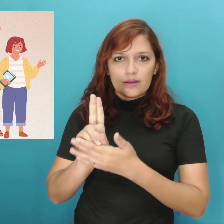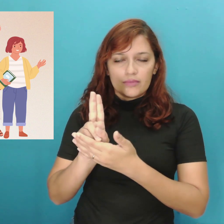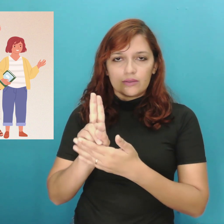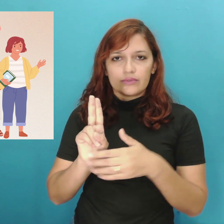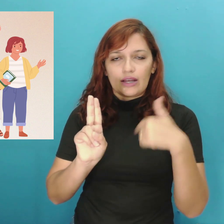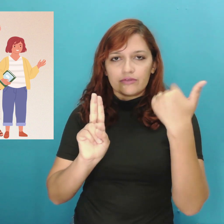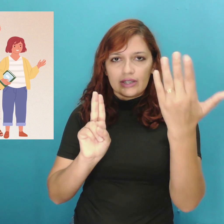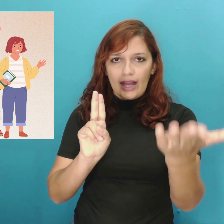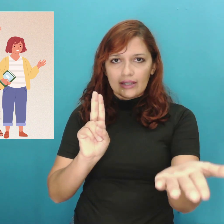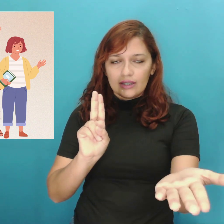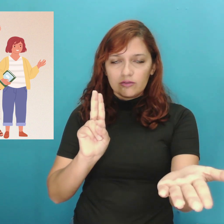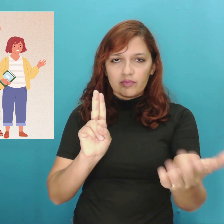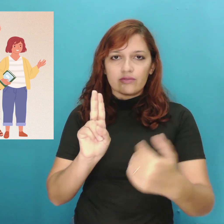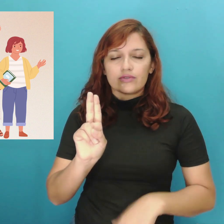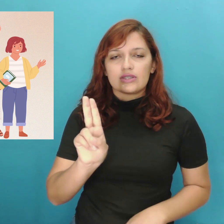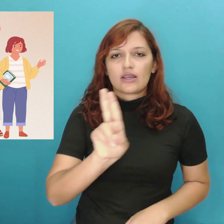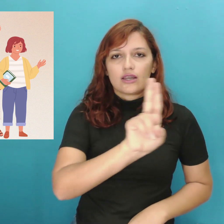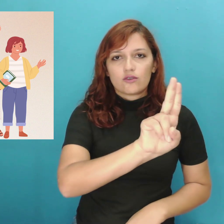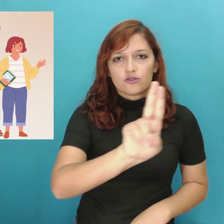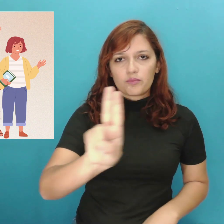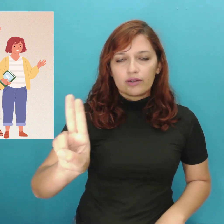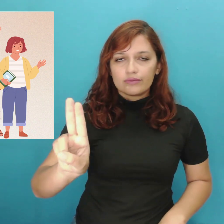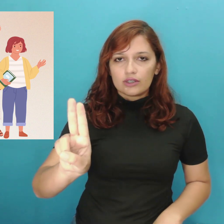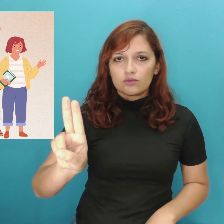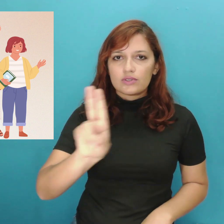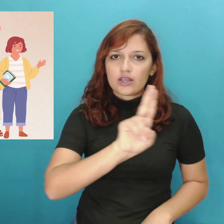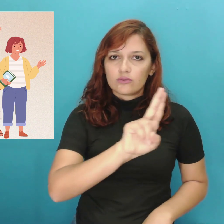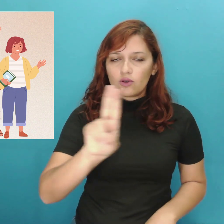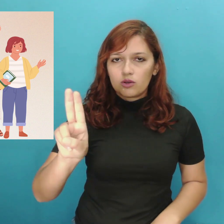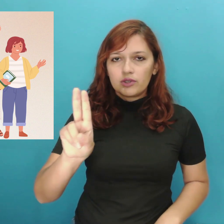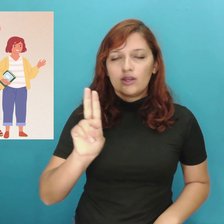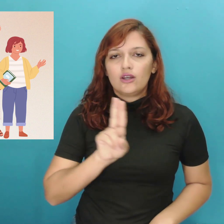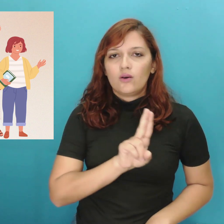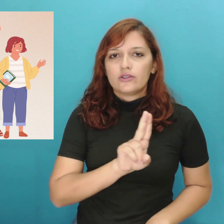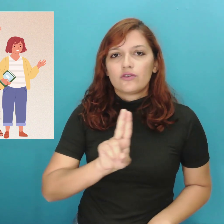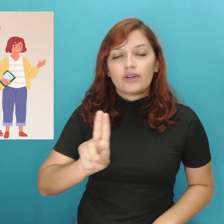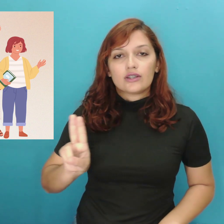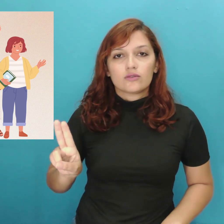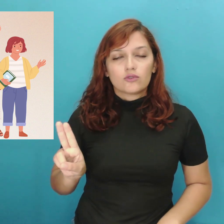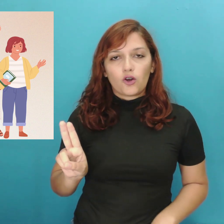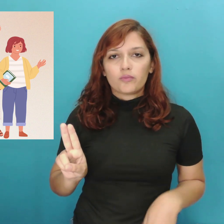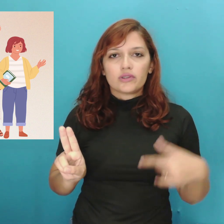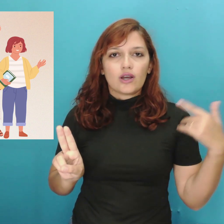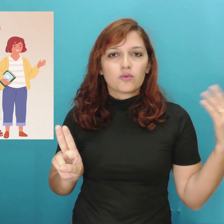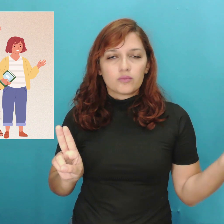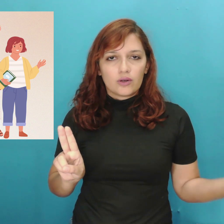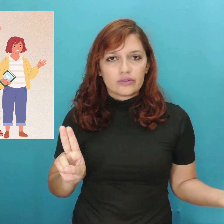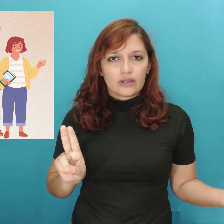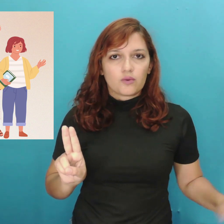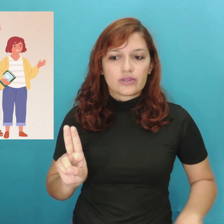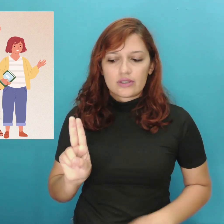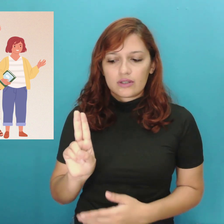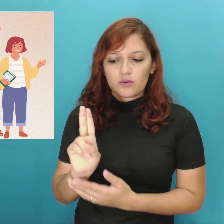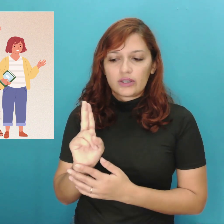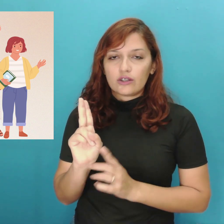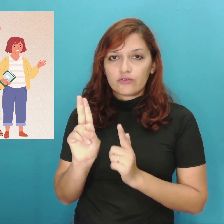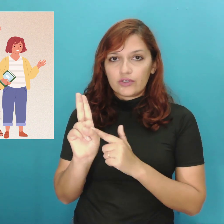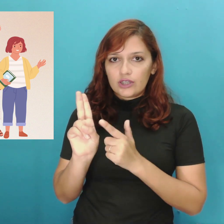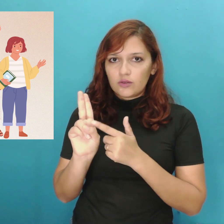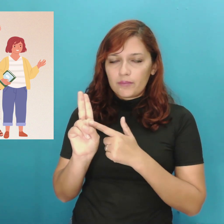mão está virada para você, eu estou perguntando o seu nome ou estou falando o nome de alguma outra coisa. Quando eu viro a palma